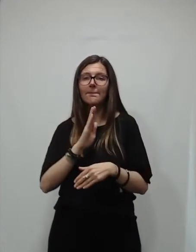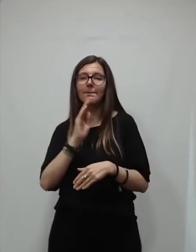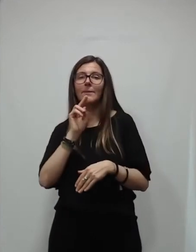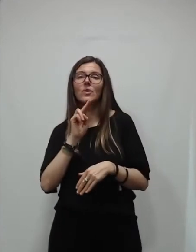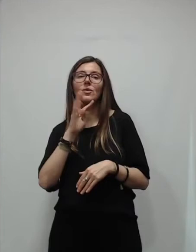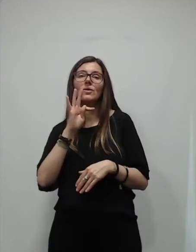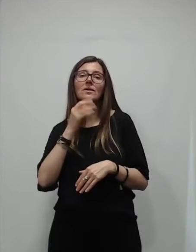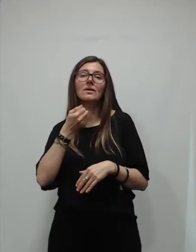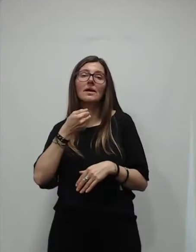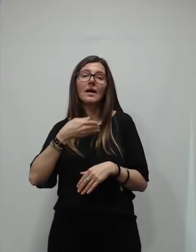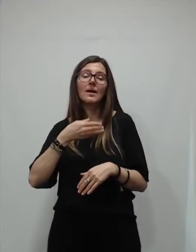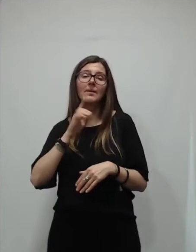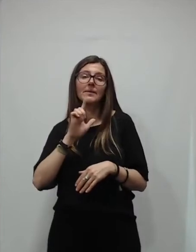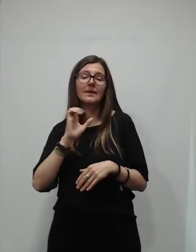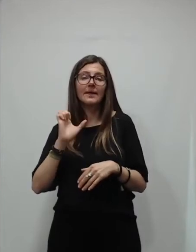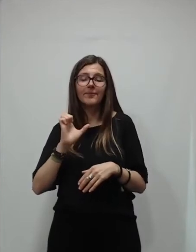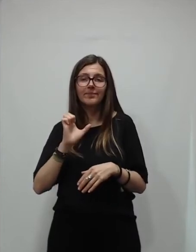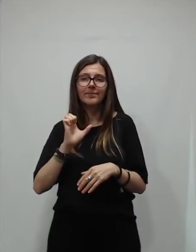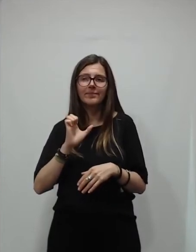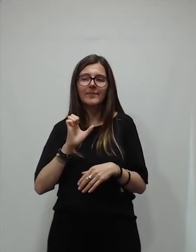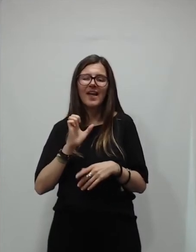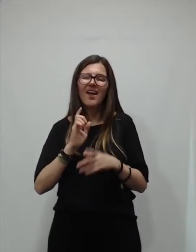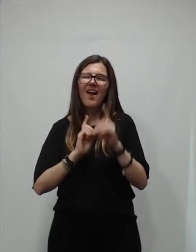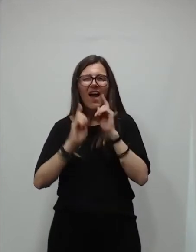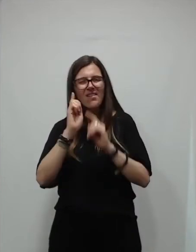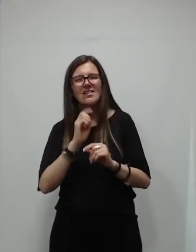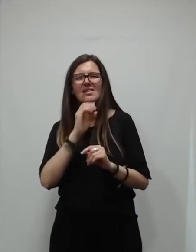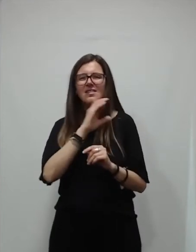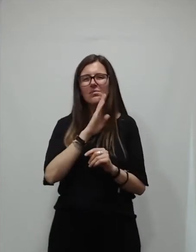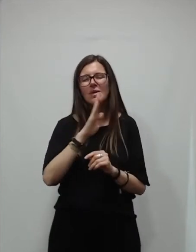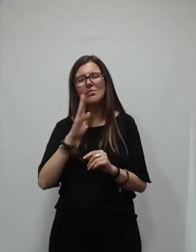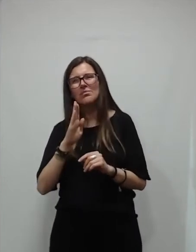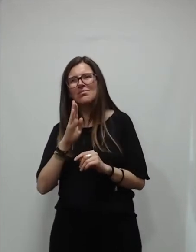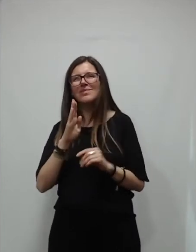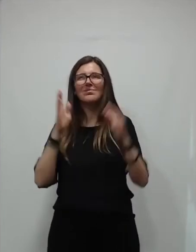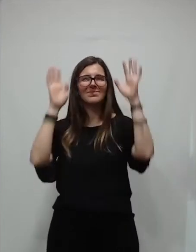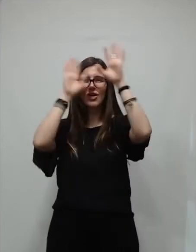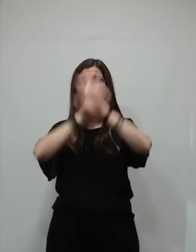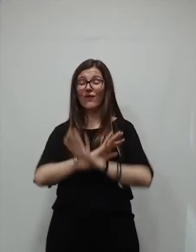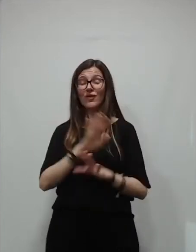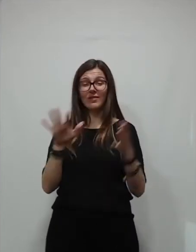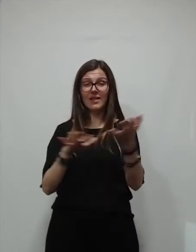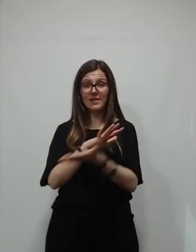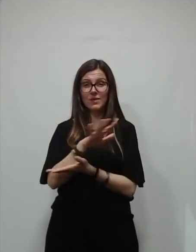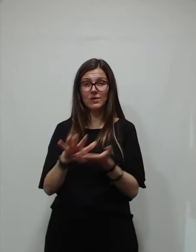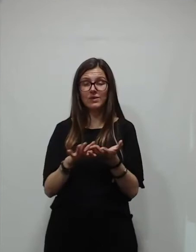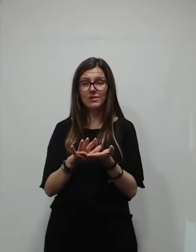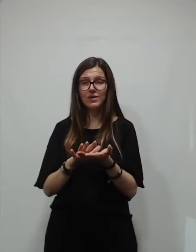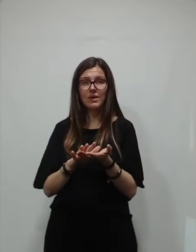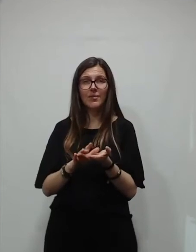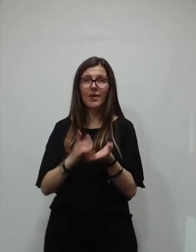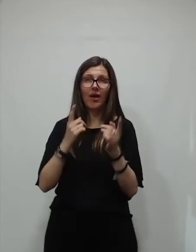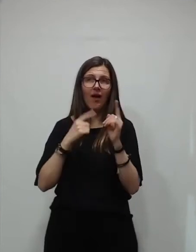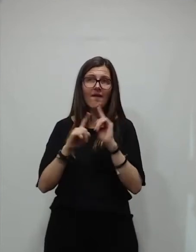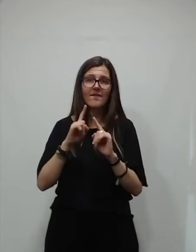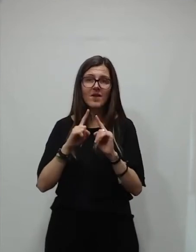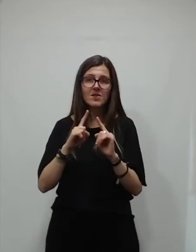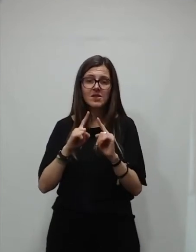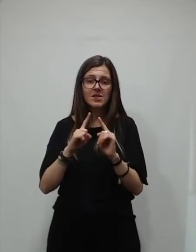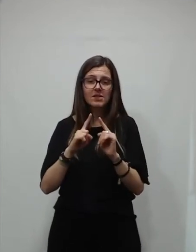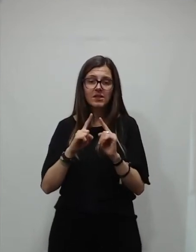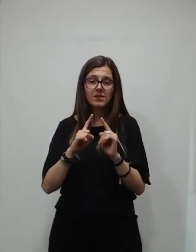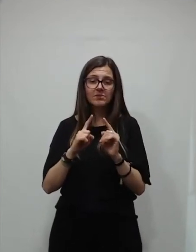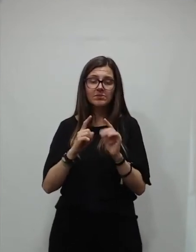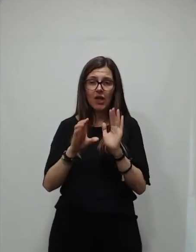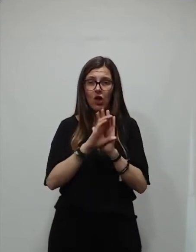el CPP confunde un poco esa cuestión. El proceso puede seguir con normalidad, dice el